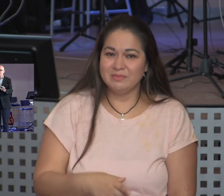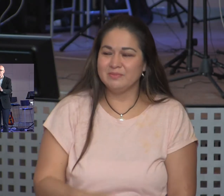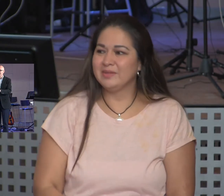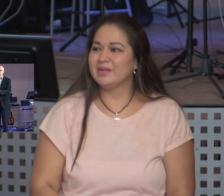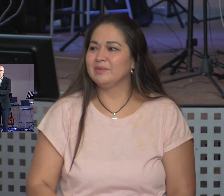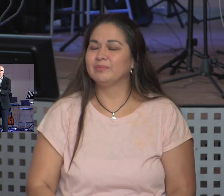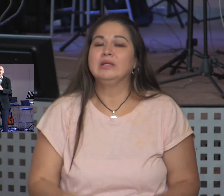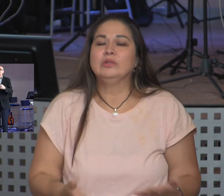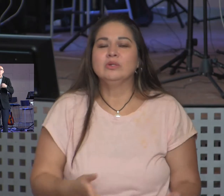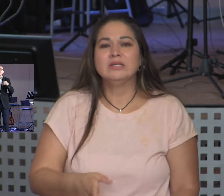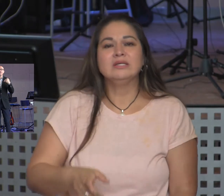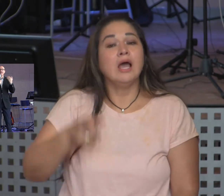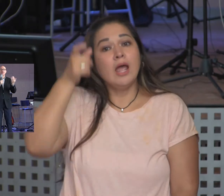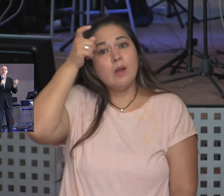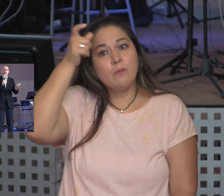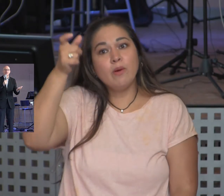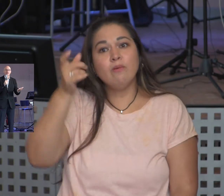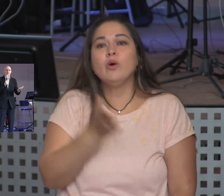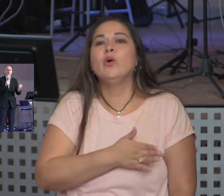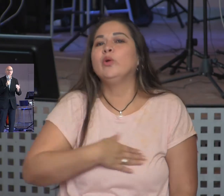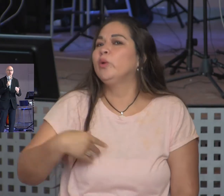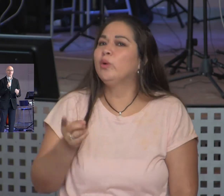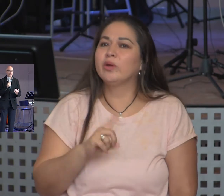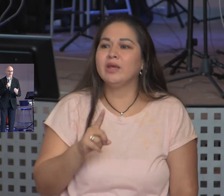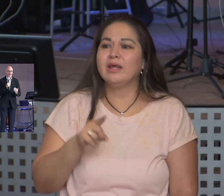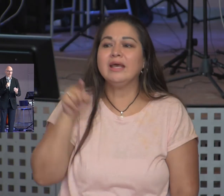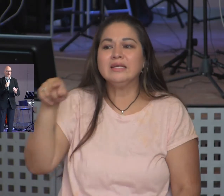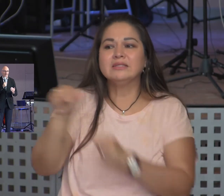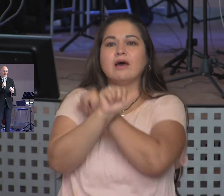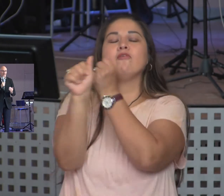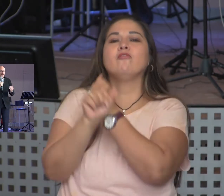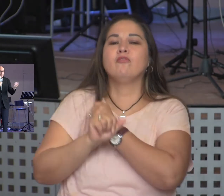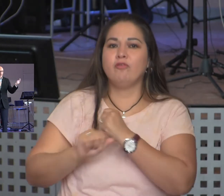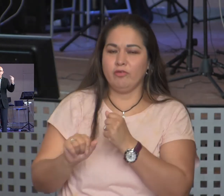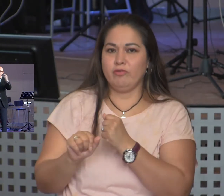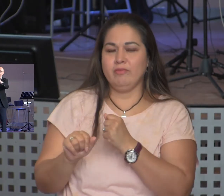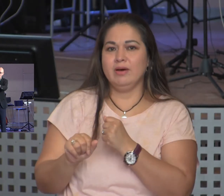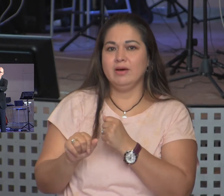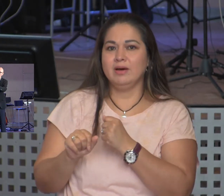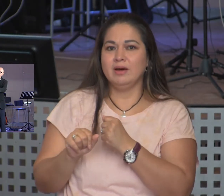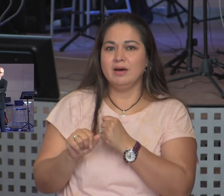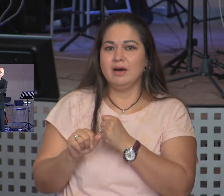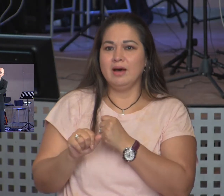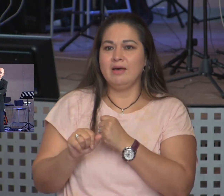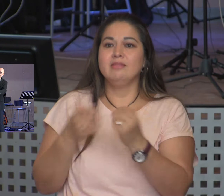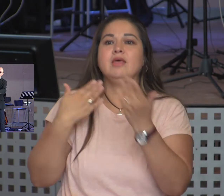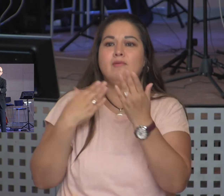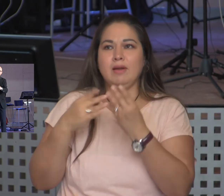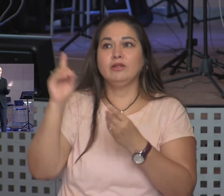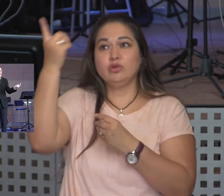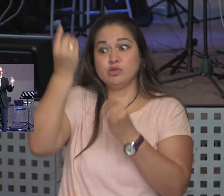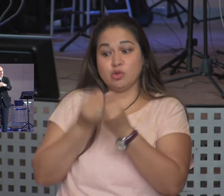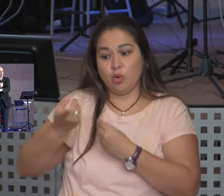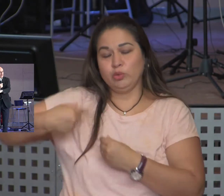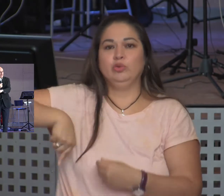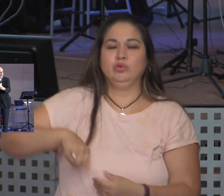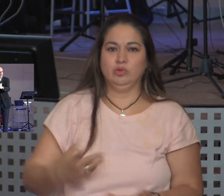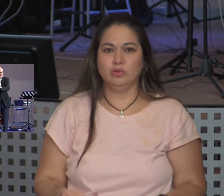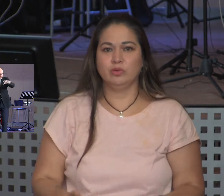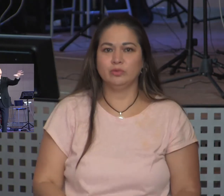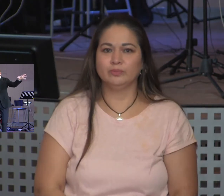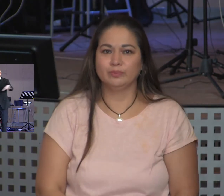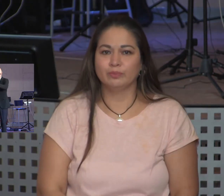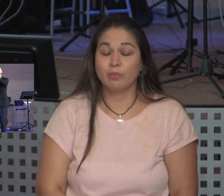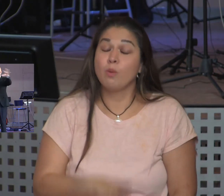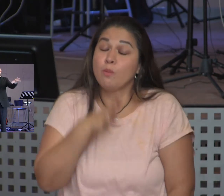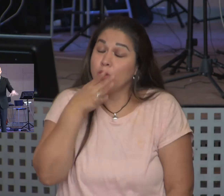las formas y le proponen a Dios una forma más suave. No, habla tú, como Él es el elegido, habla tú con Él, que Él viva